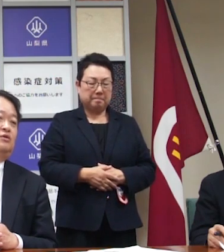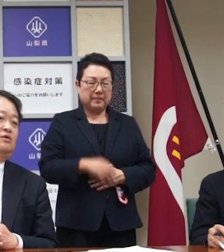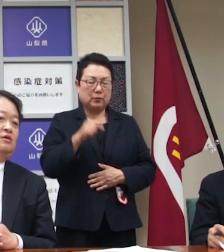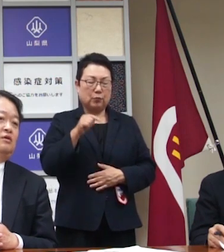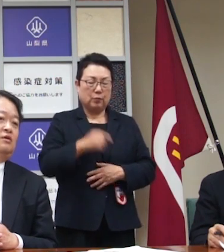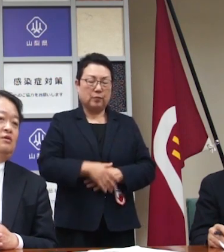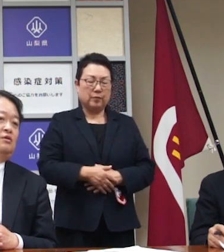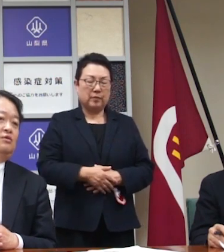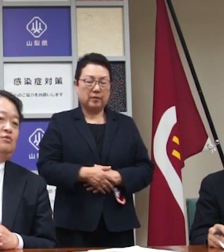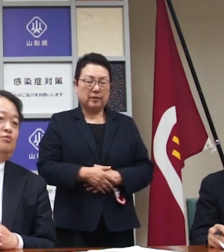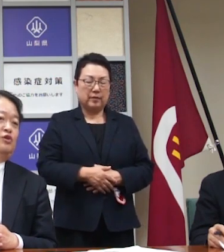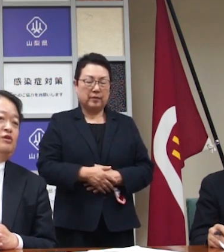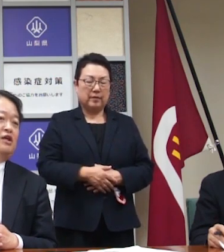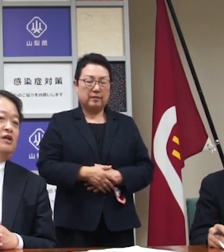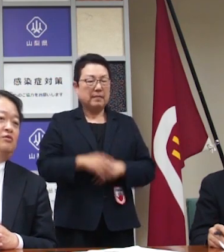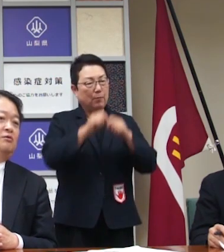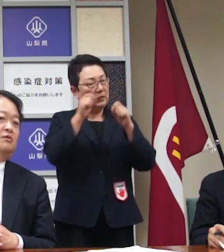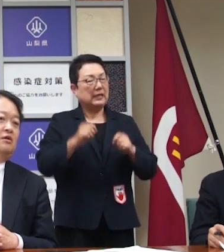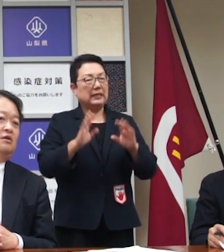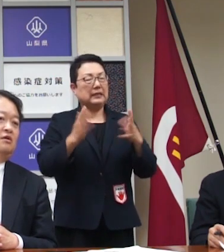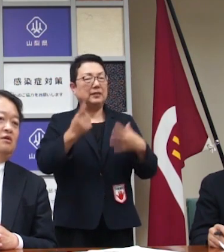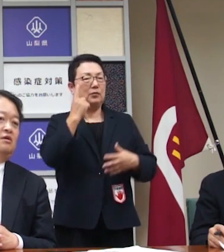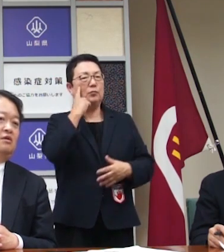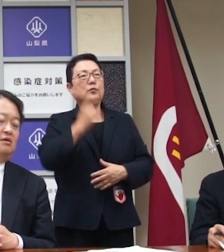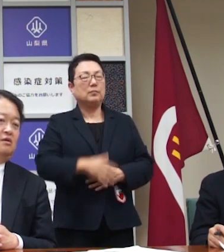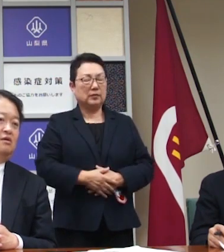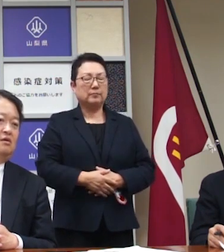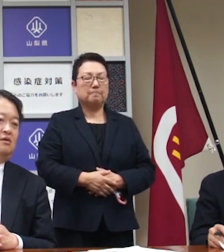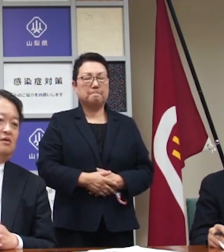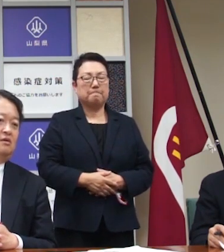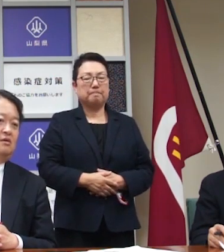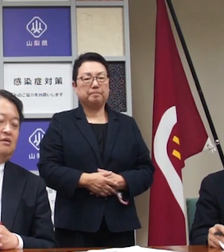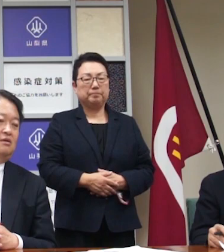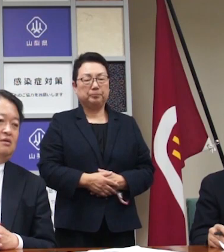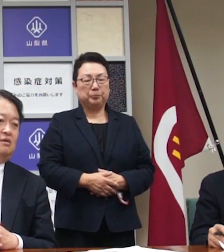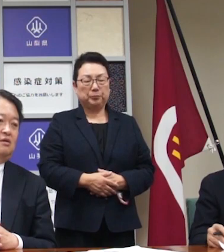それはそういう問題にはならないです。